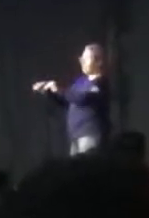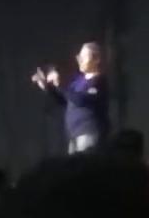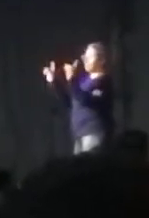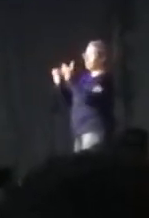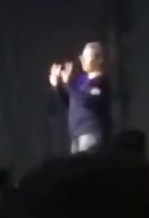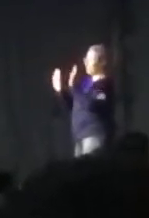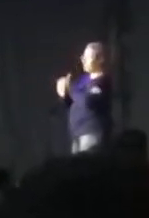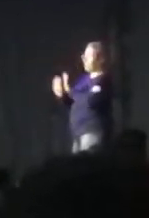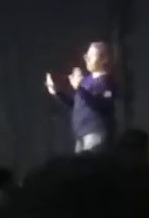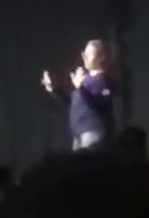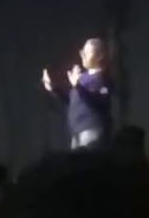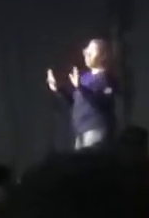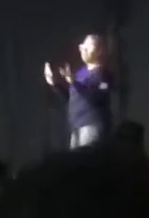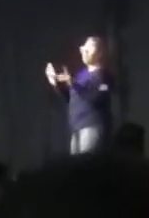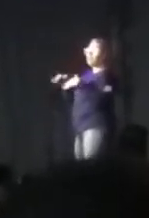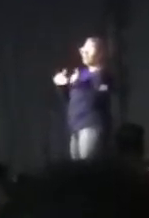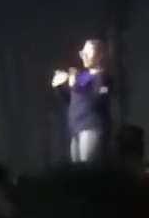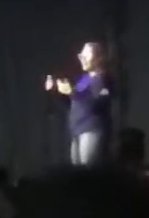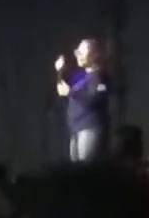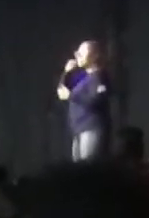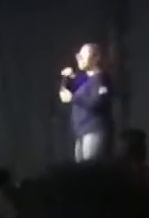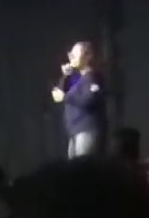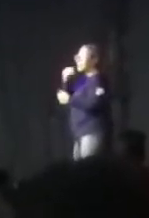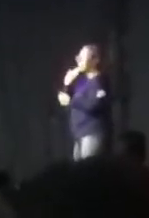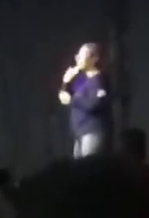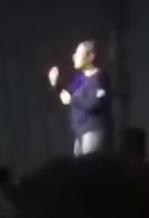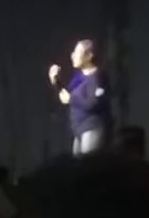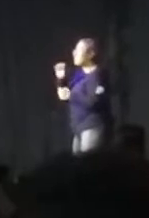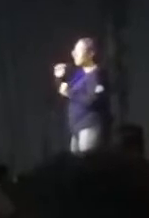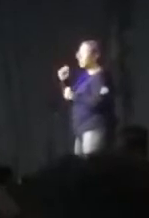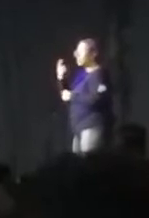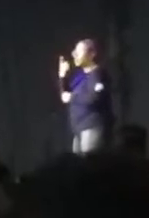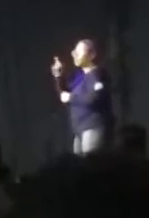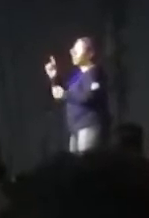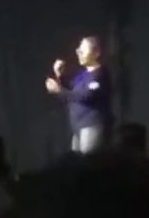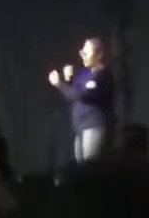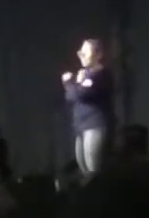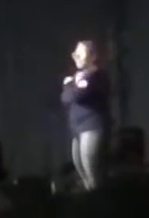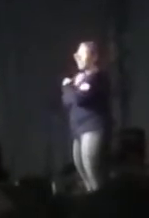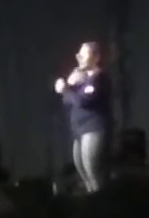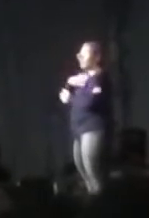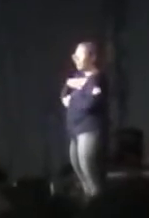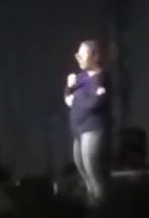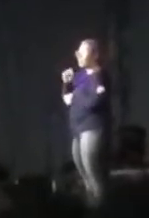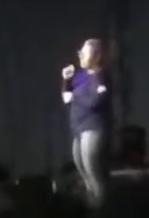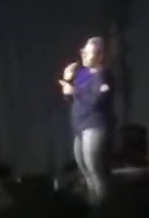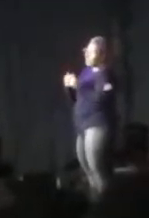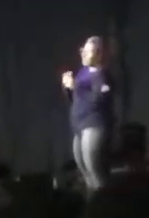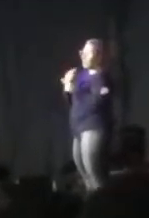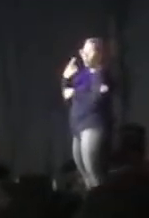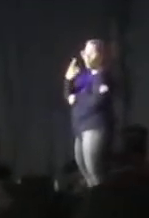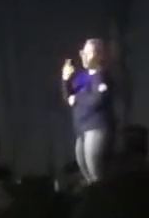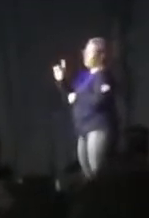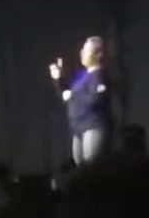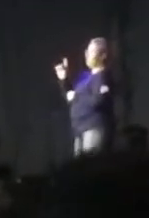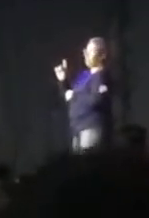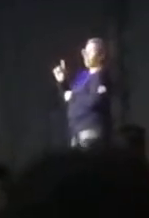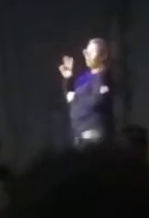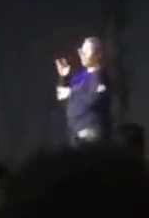pessoa. E aí a mãe pediu se podia dar um último abraço nesse filho, porque provavelmente era a última vez que